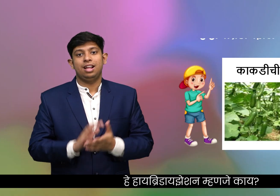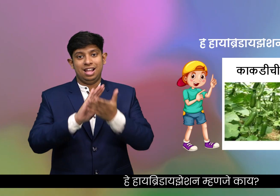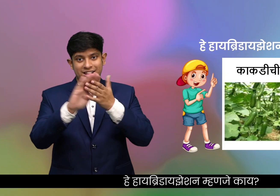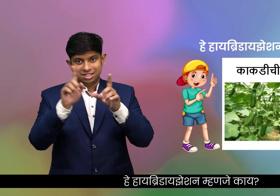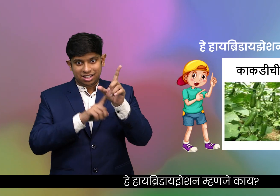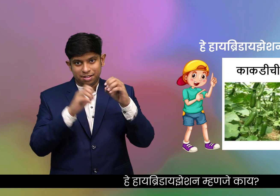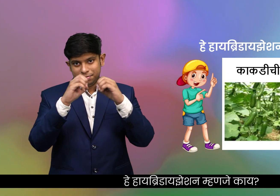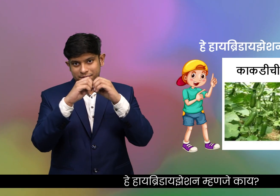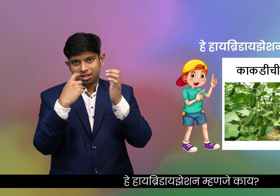हे